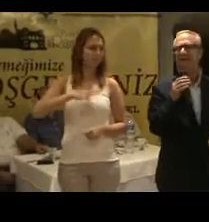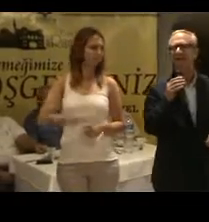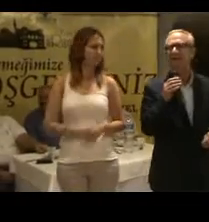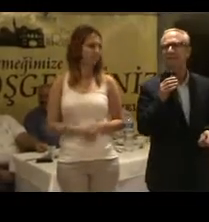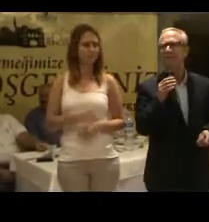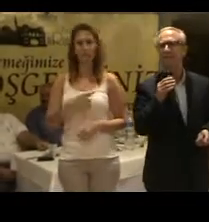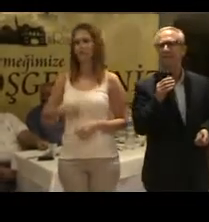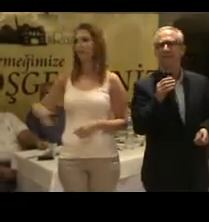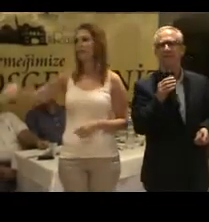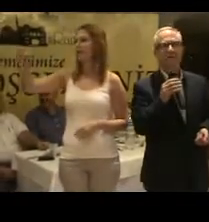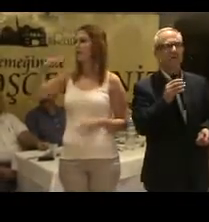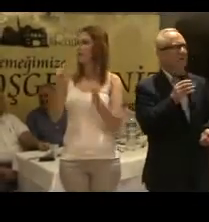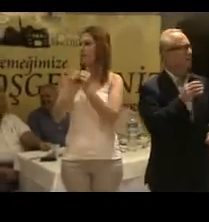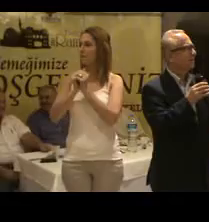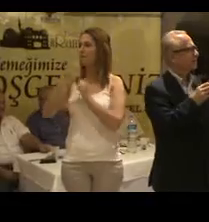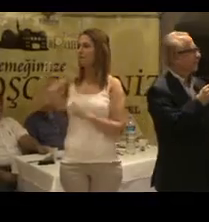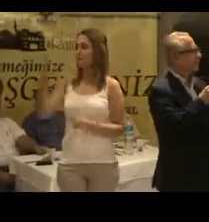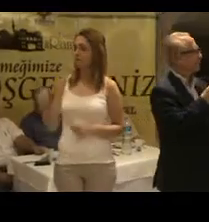sizler katılın.